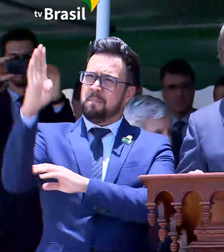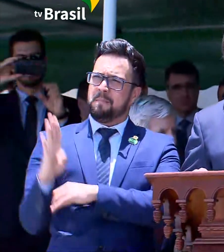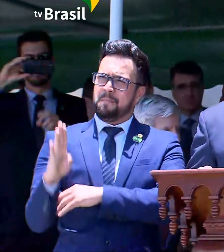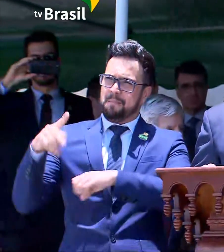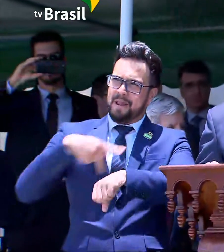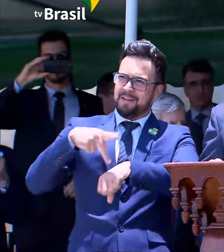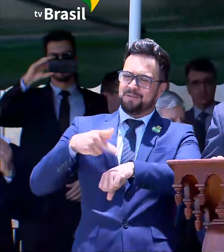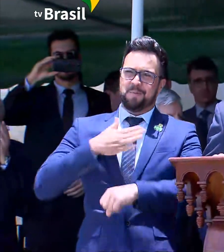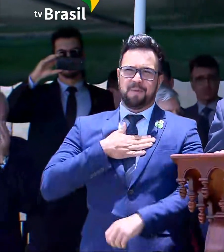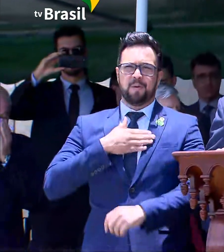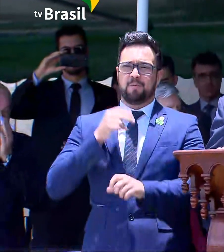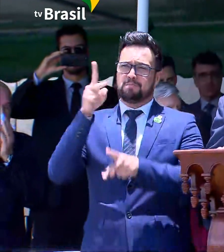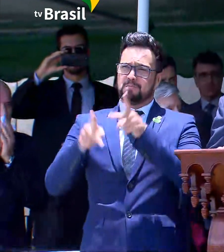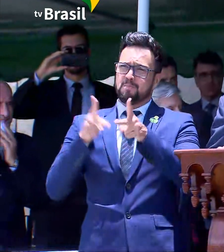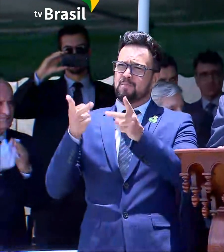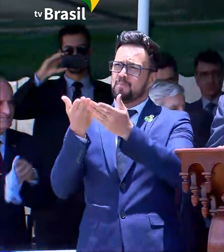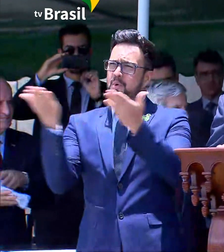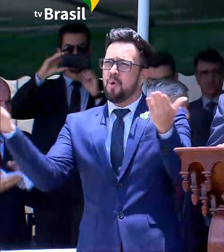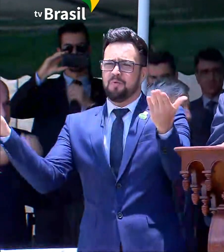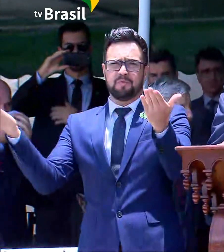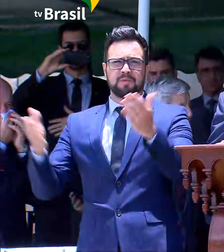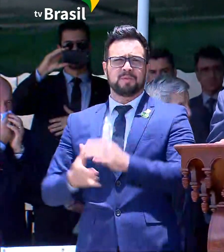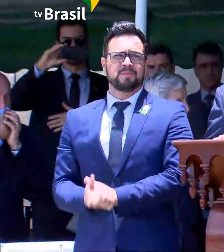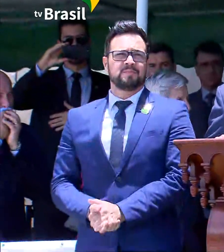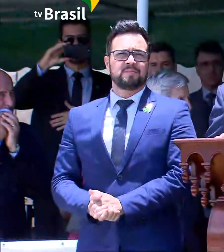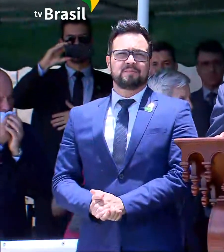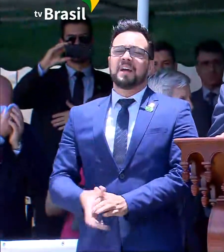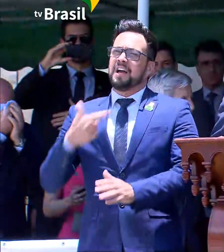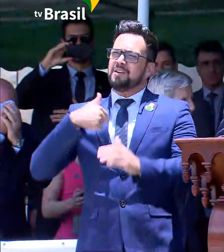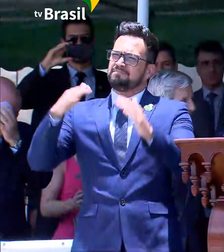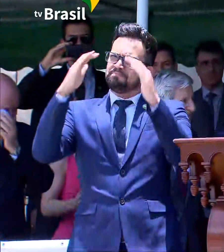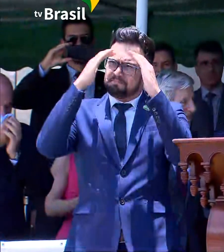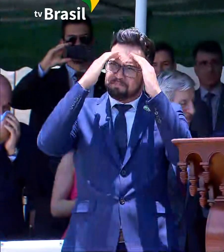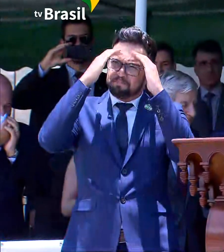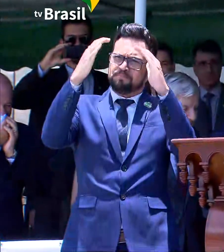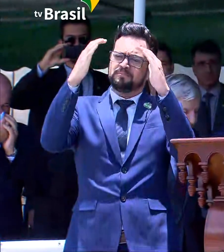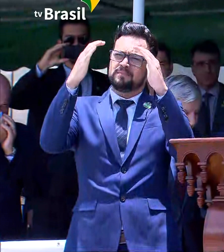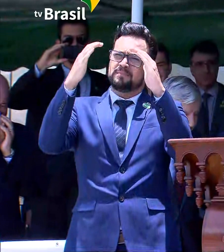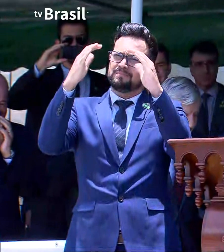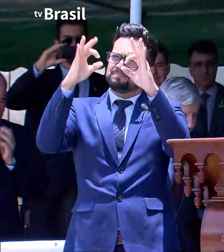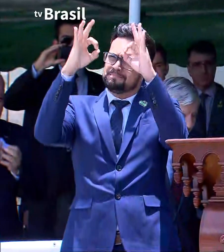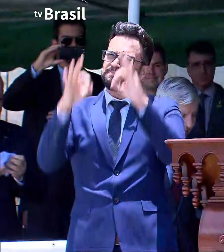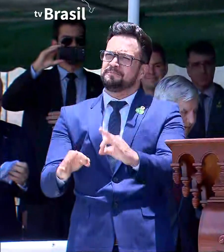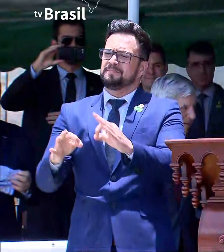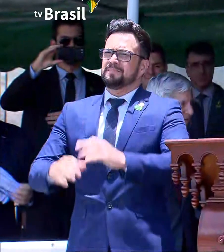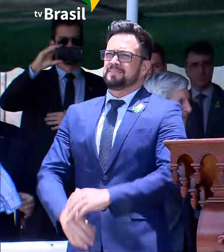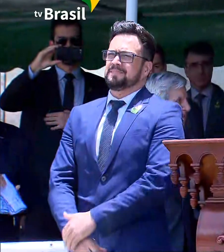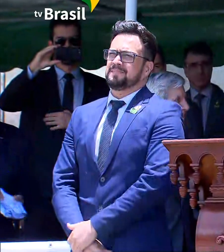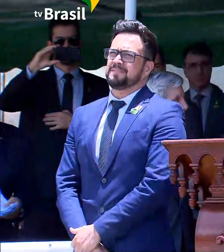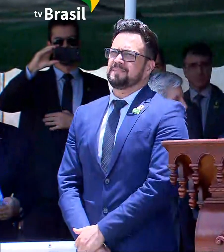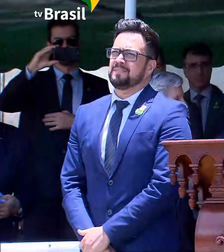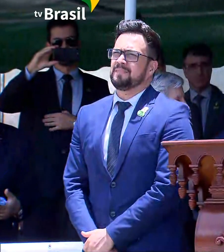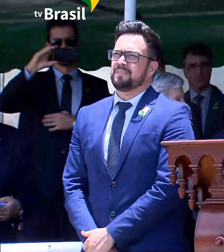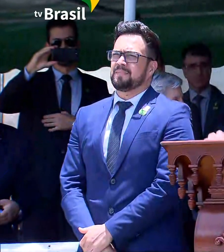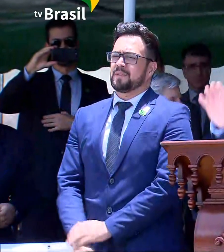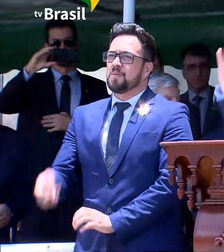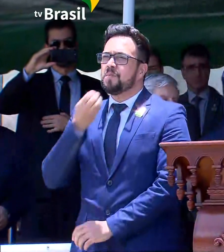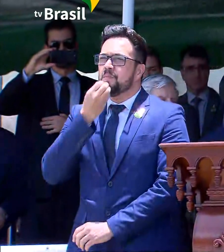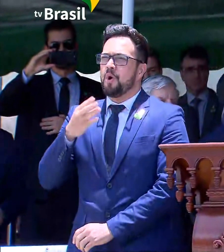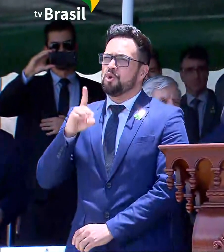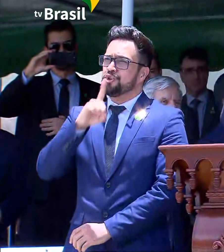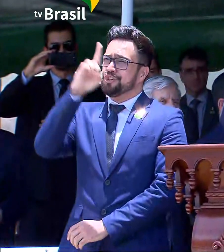Povo esse ao qual eu devo lealdade absoluta. Meu bom